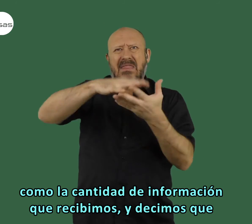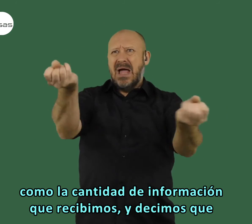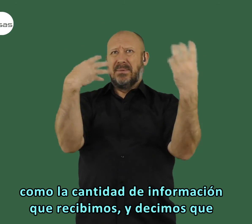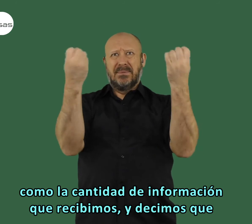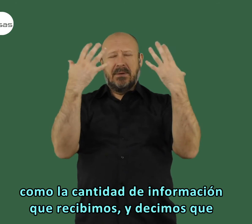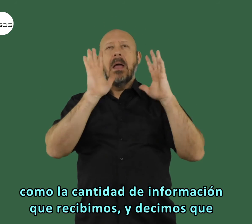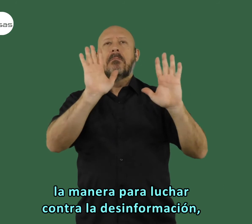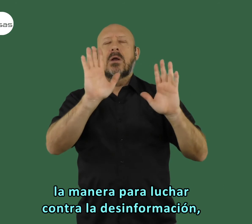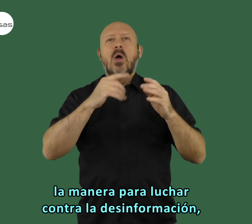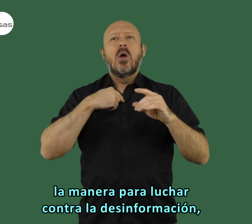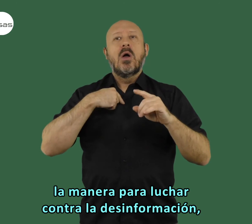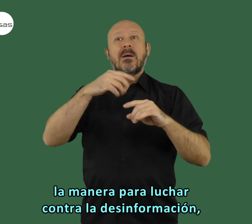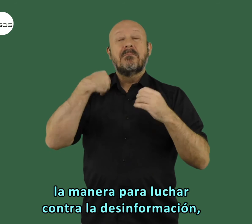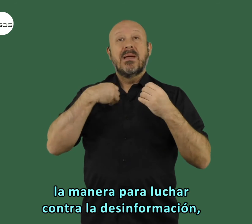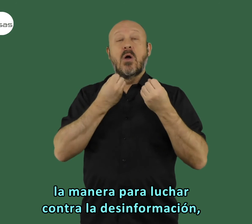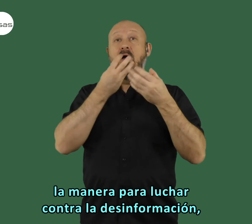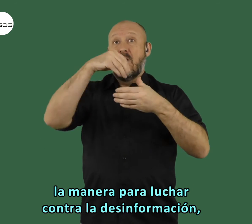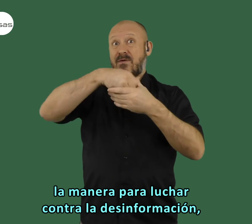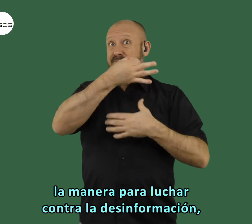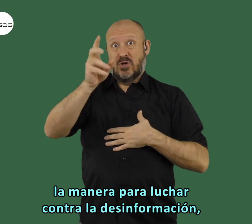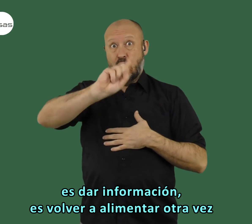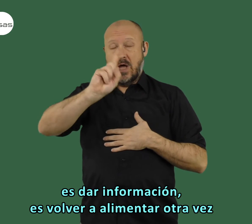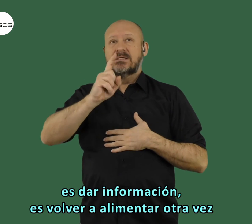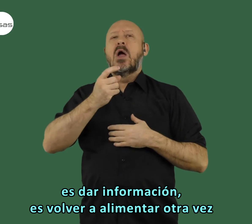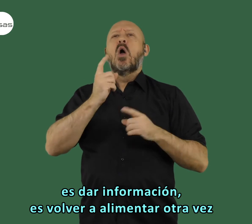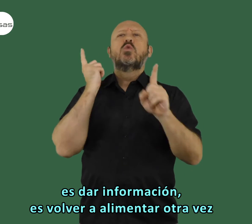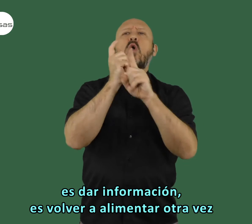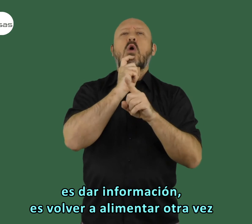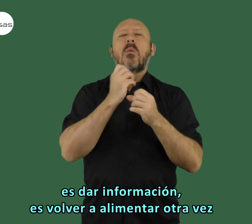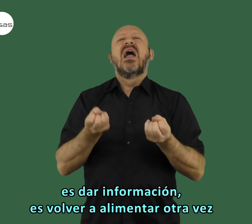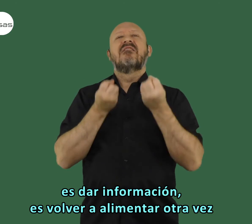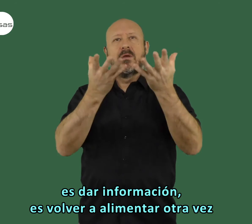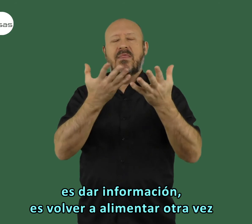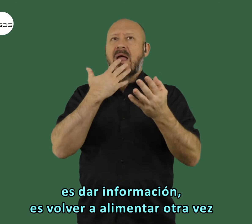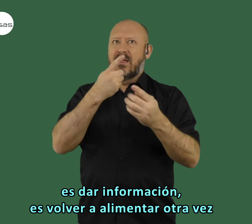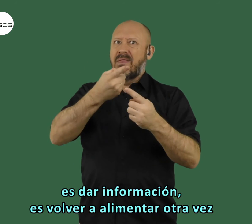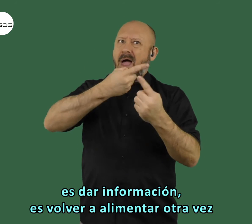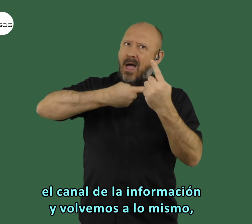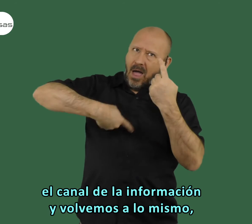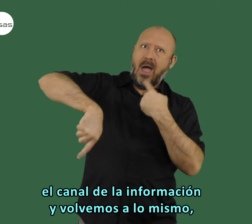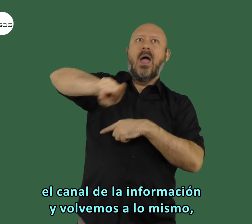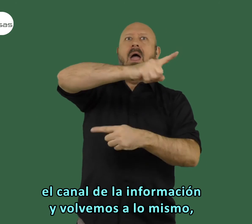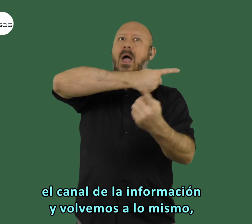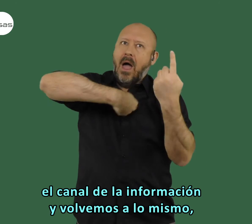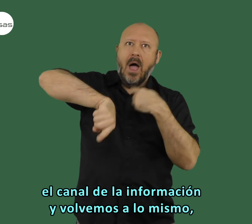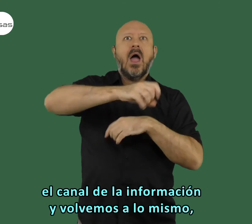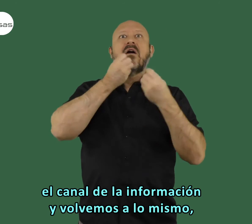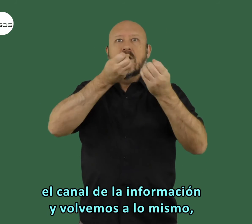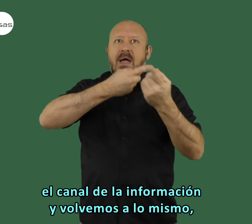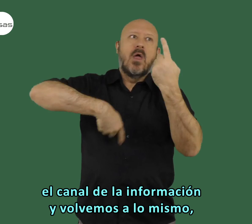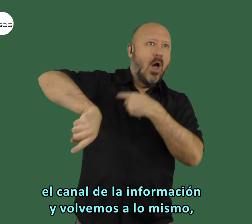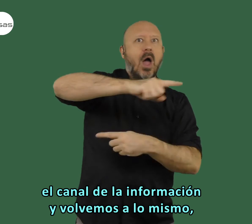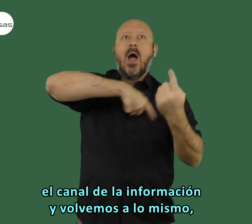recibimos y decimos que la manera para luchar contra la desinformación es dar información. Es volver a alimentar otra vez el canal de la